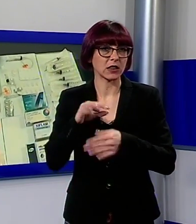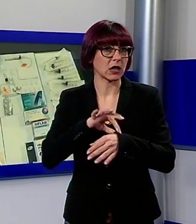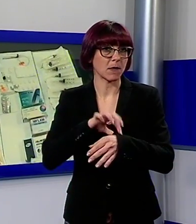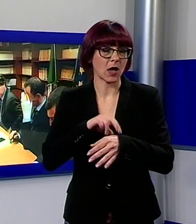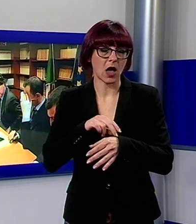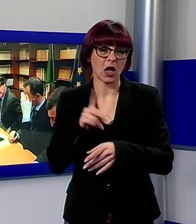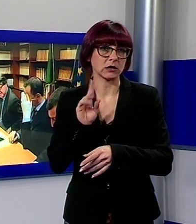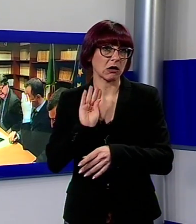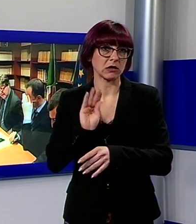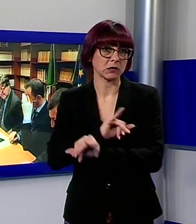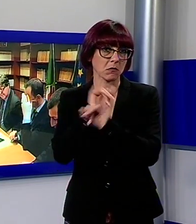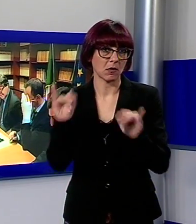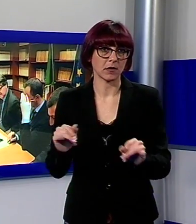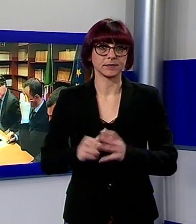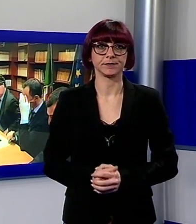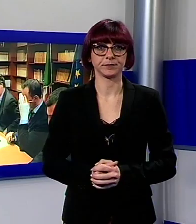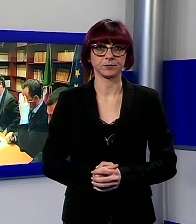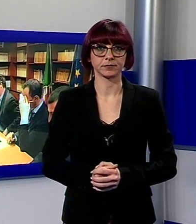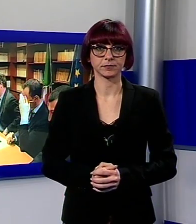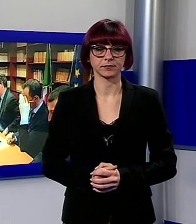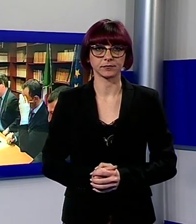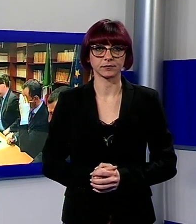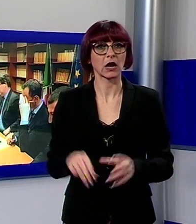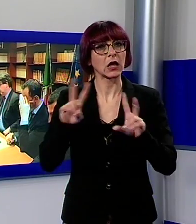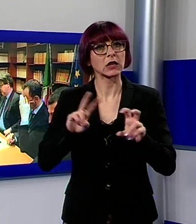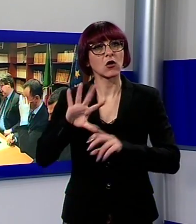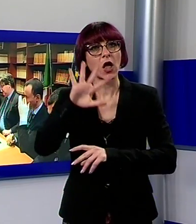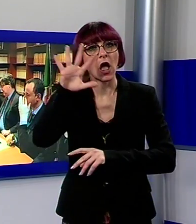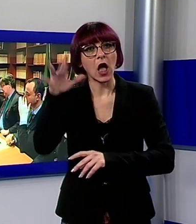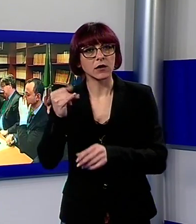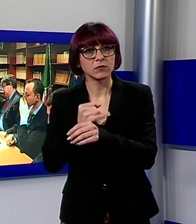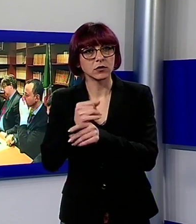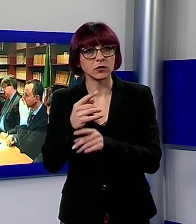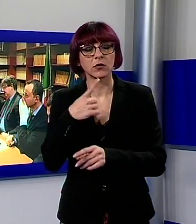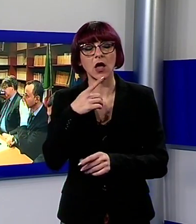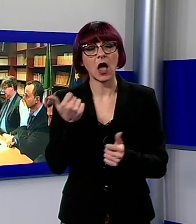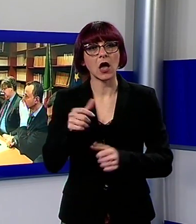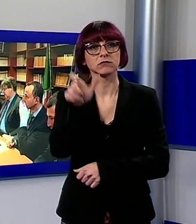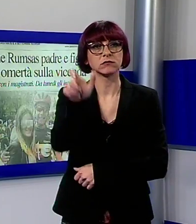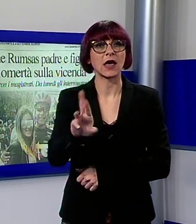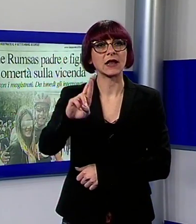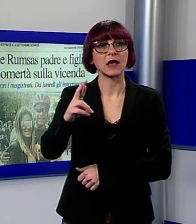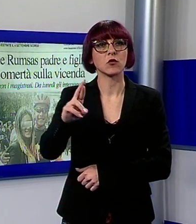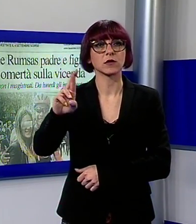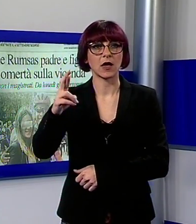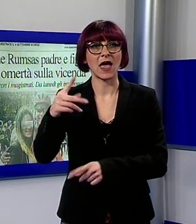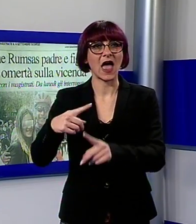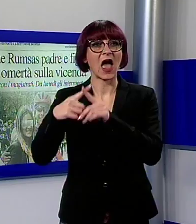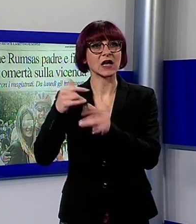intanto trapelano altri particolari. Tra gli indagati ci sarebbero anche Raimondas Runsas, ex ciclista lituano, e il